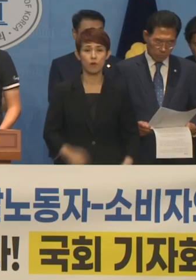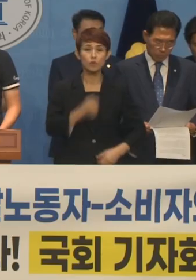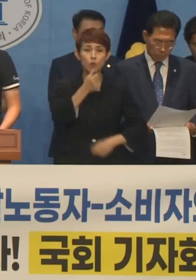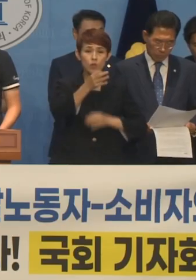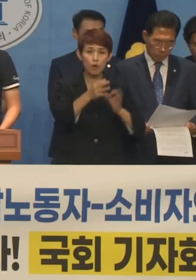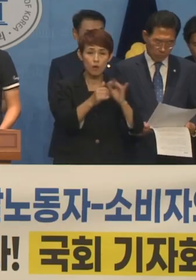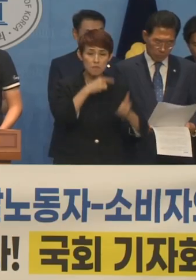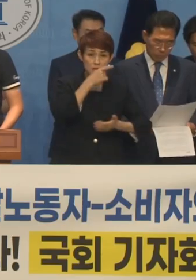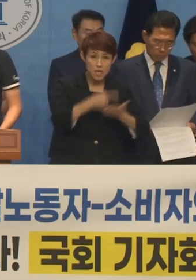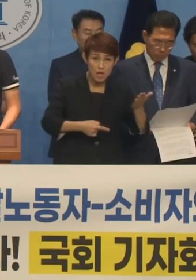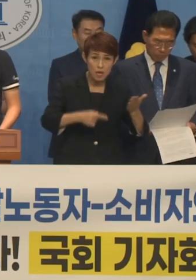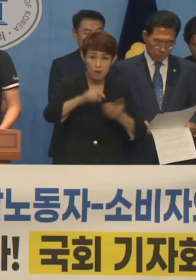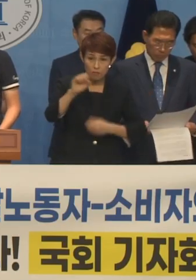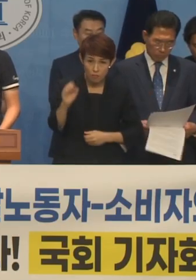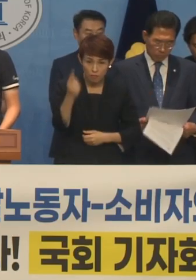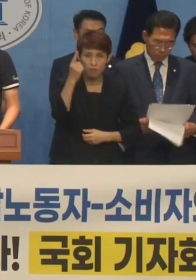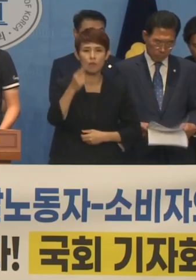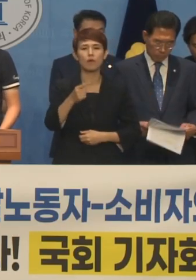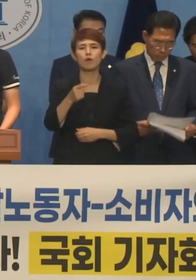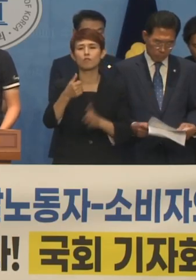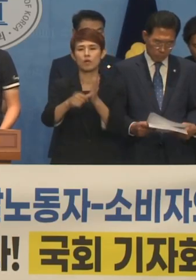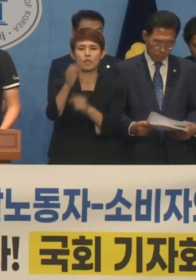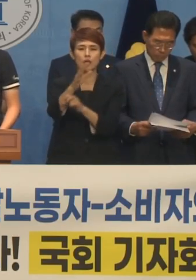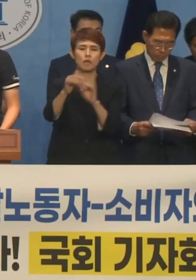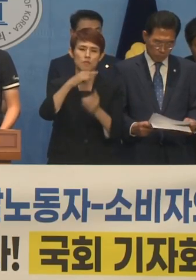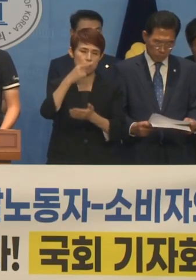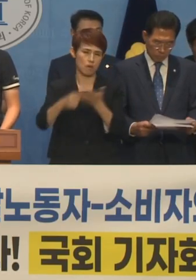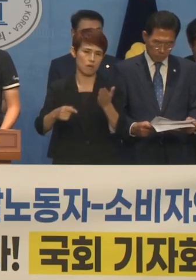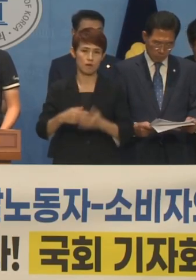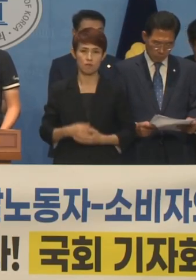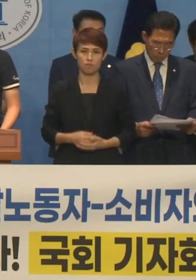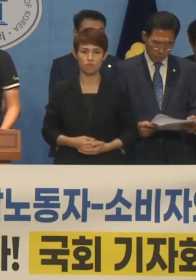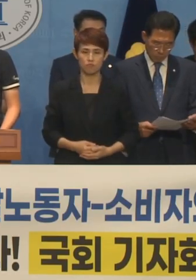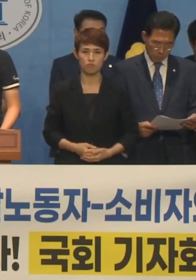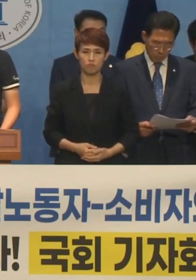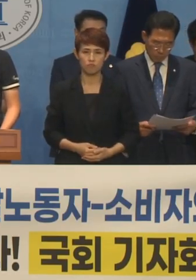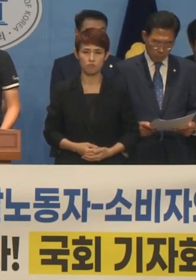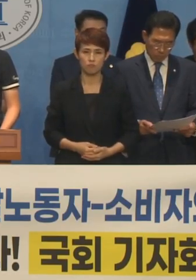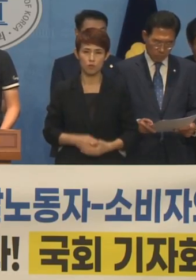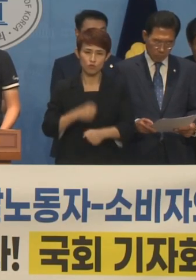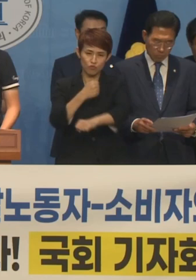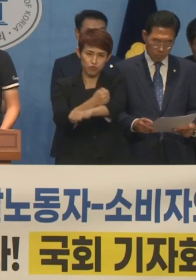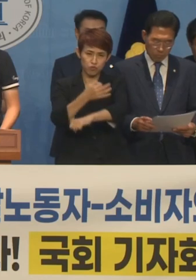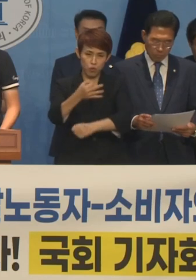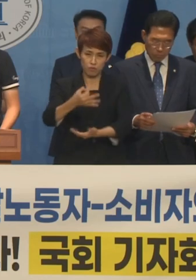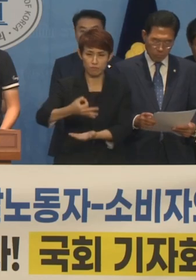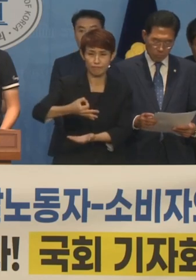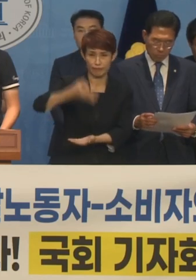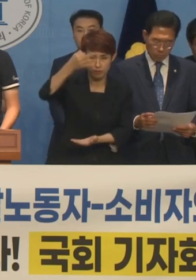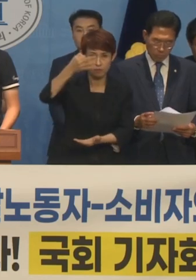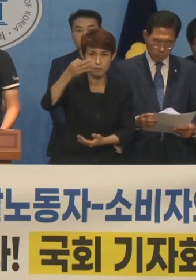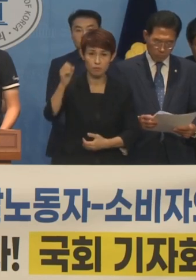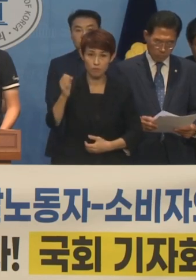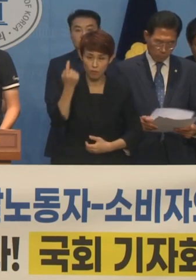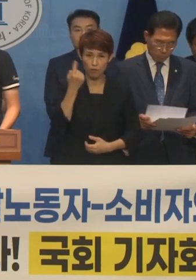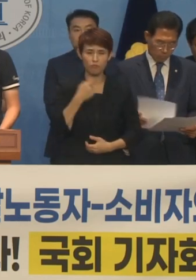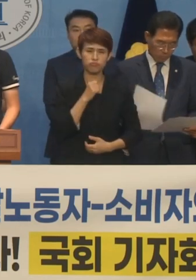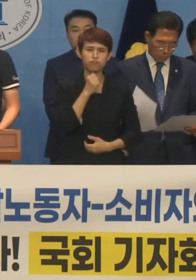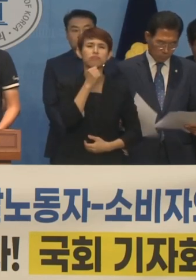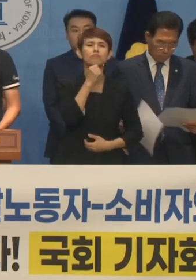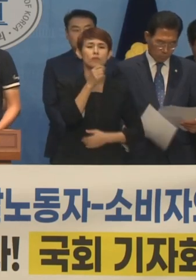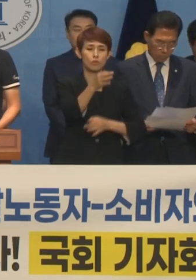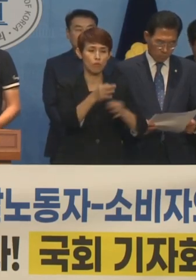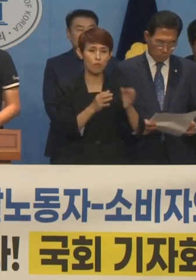피해는 소비자에게도 돌아가기 마련입니다. 공용기업이 부과하는 과도한 수수료 때문에 저희 같은 영세 소상공인으로